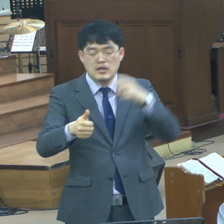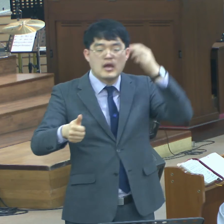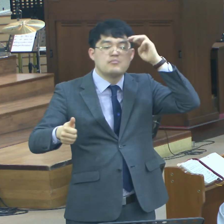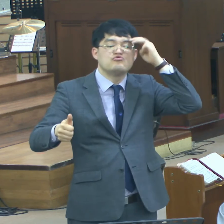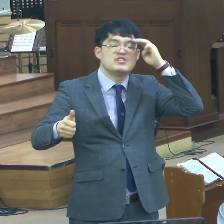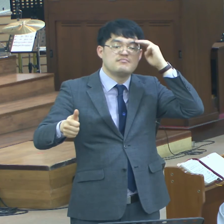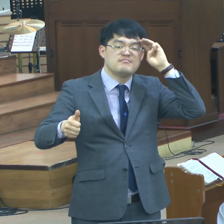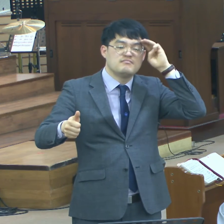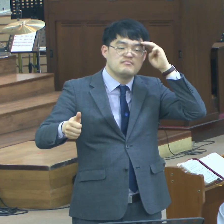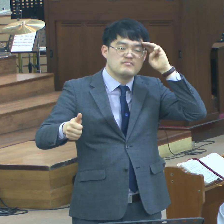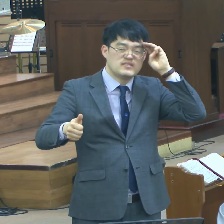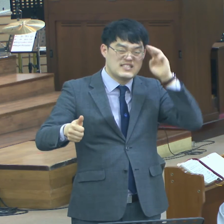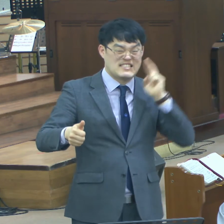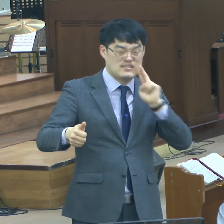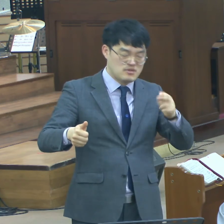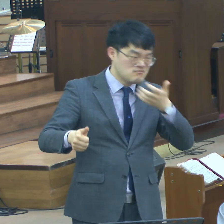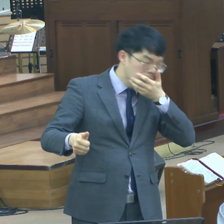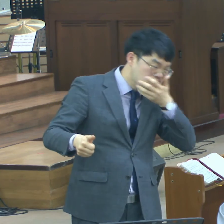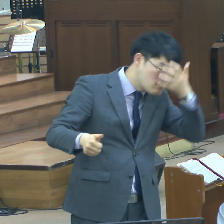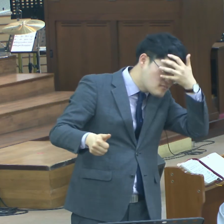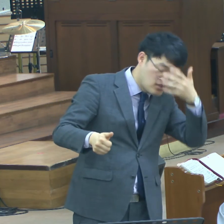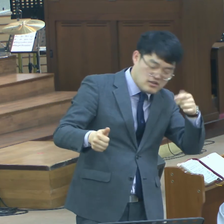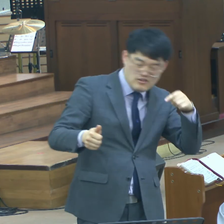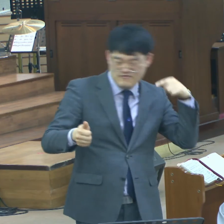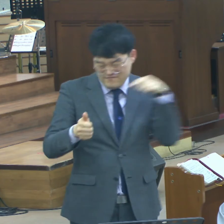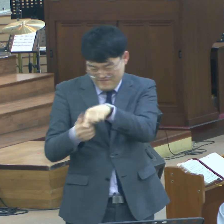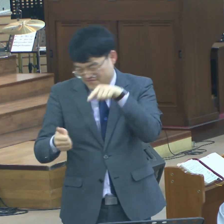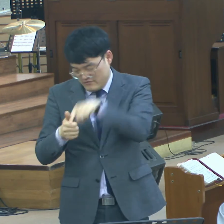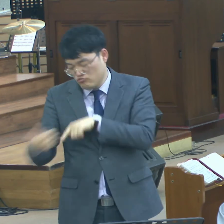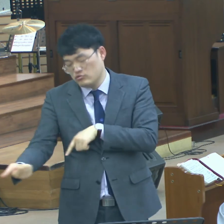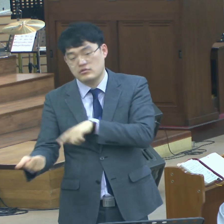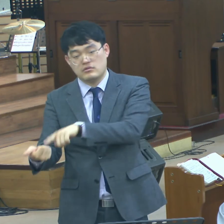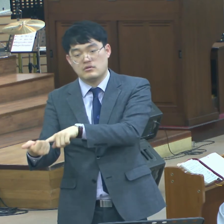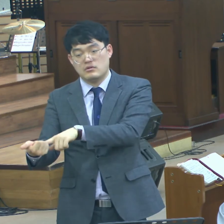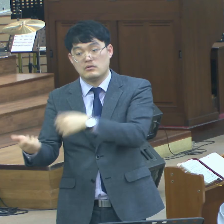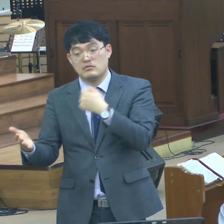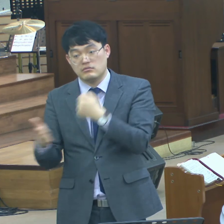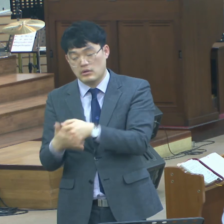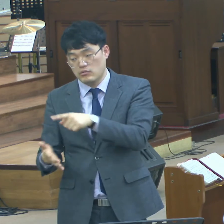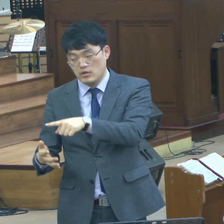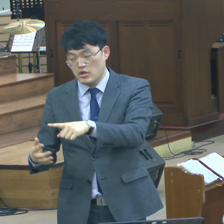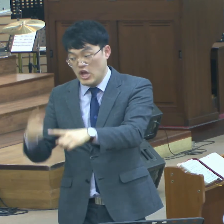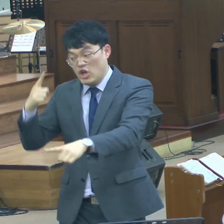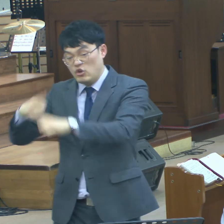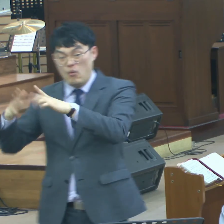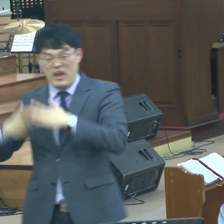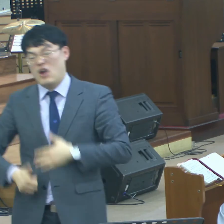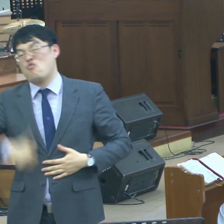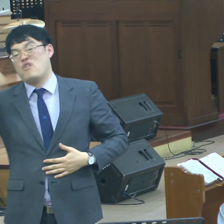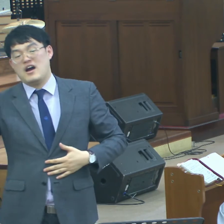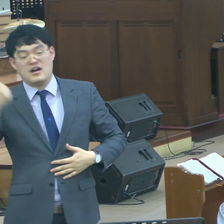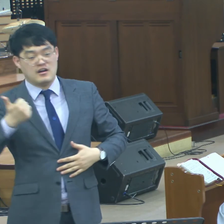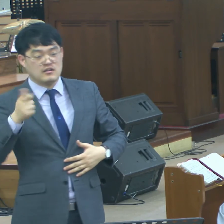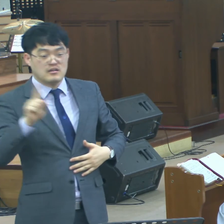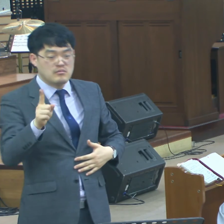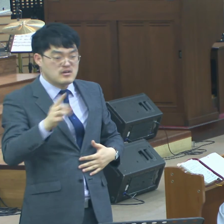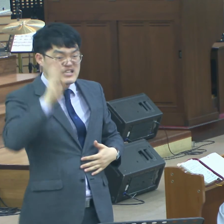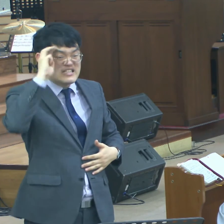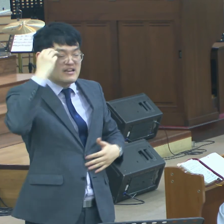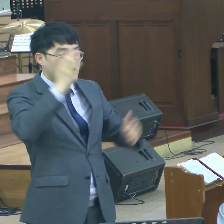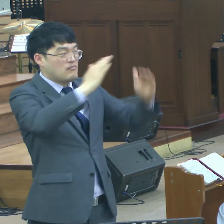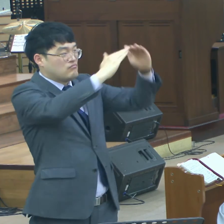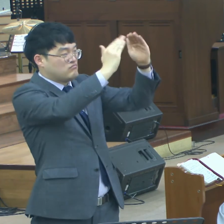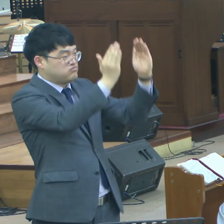교회들이 모스크를 공격하고 모스크가 교회를 공격하는 일들이 막 벌어졌어요. 분노에 찬 폭력들이